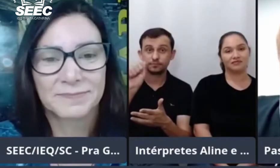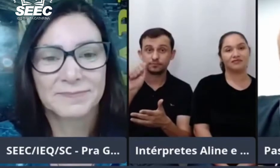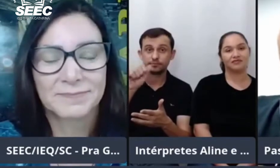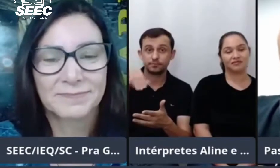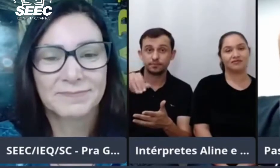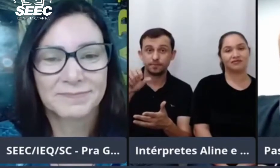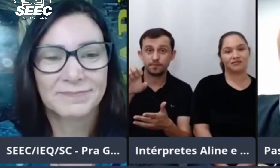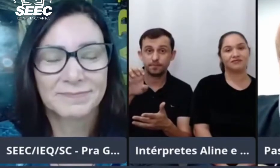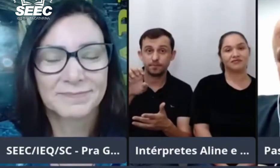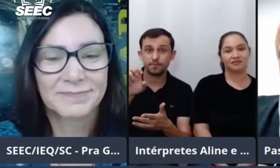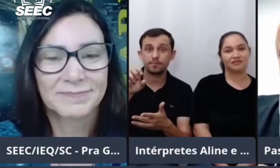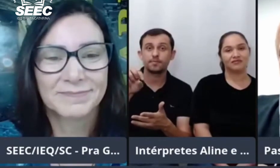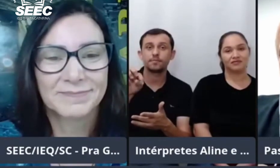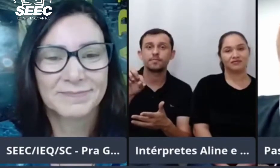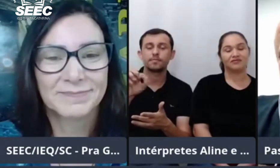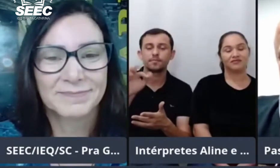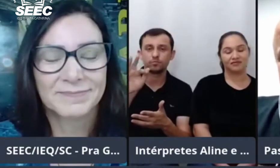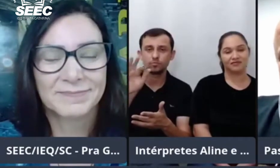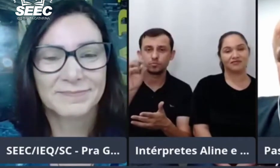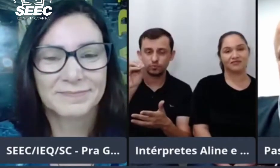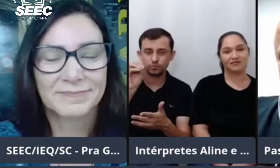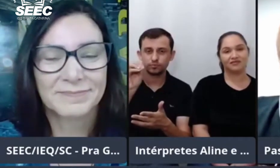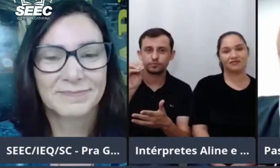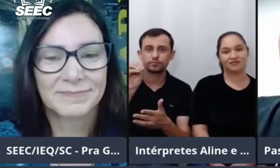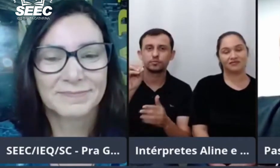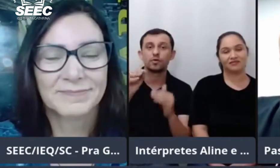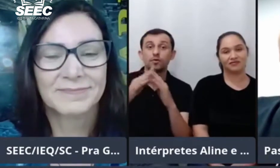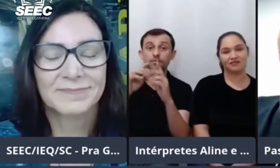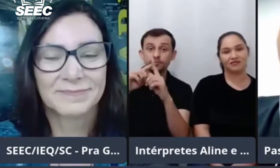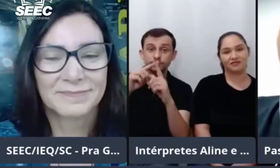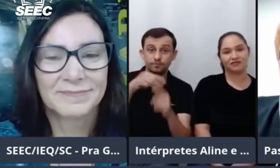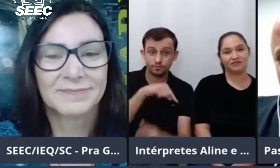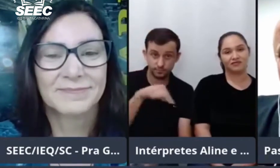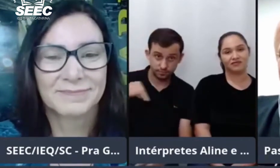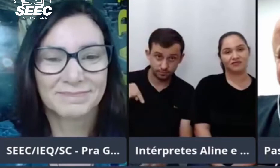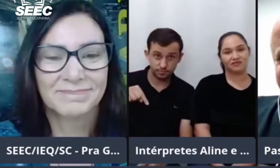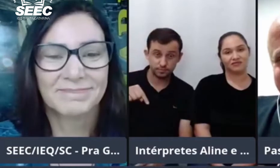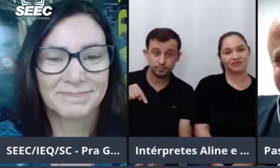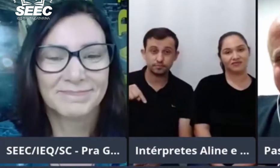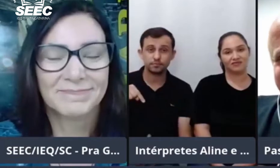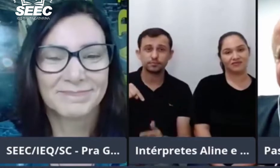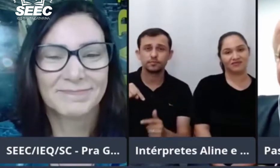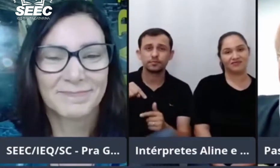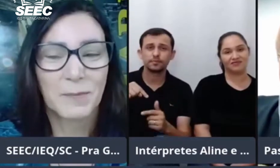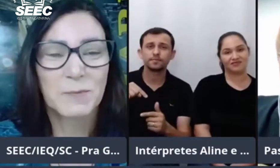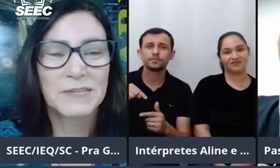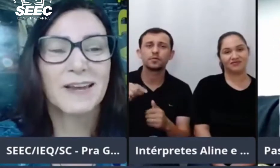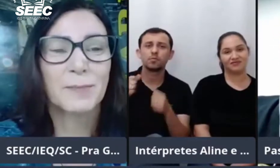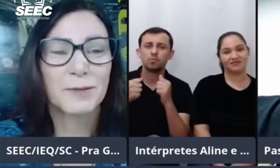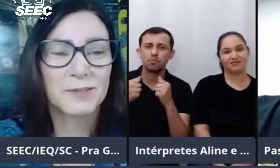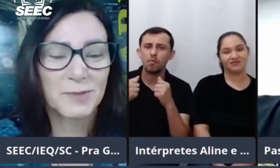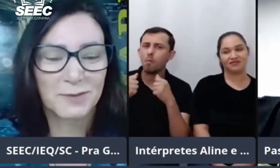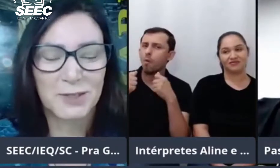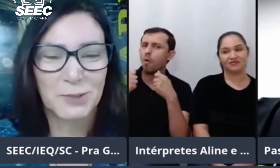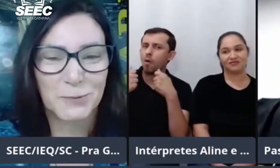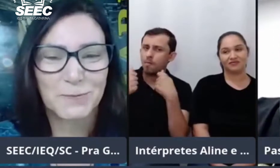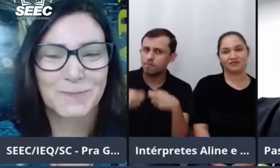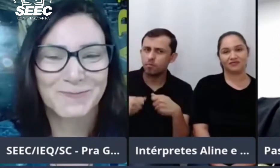Sim, e com certeza, seria tremendamente interessante, né? Muito bom. Uhum. Vamos pensar para